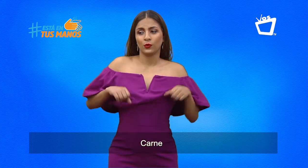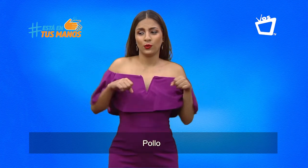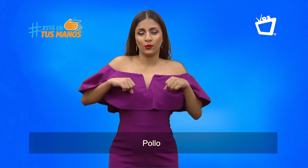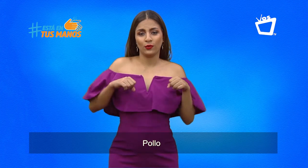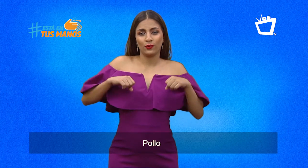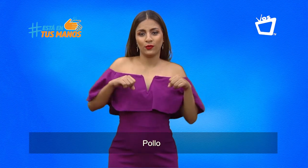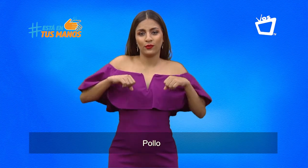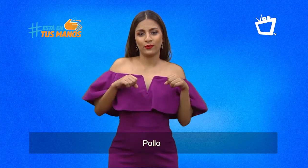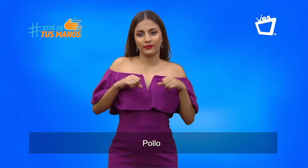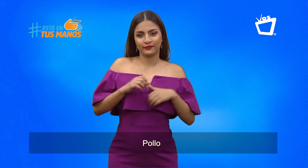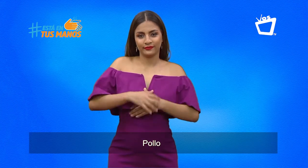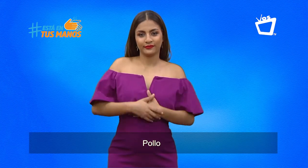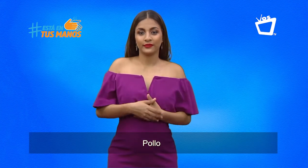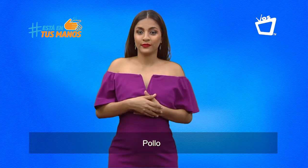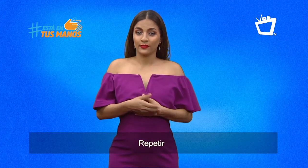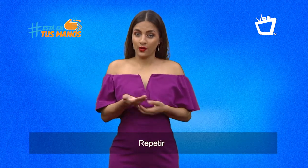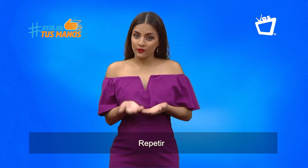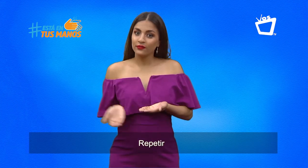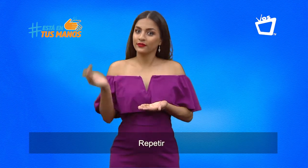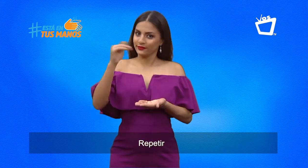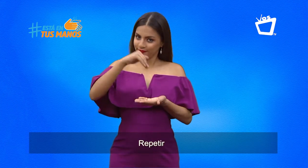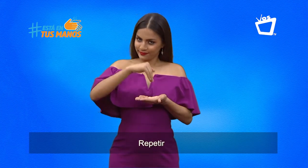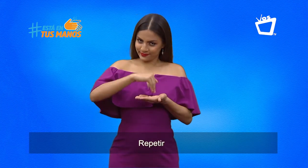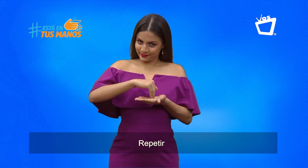pollo repetidos